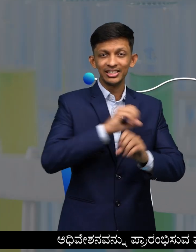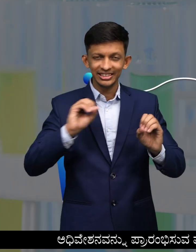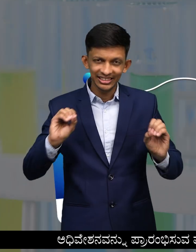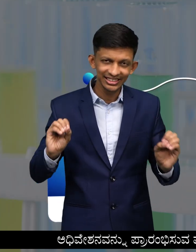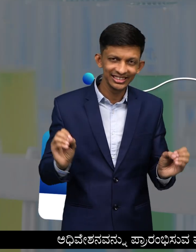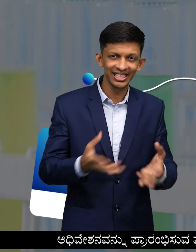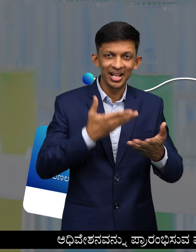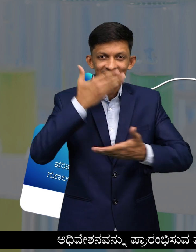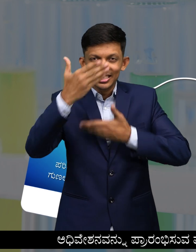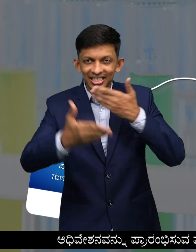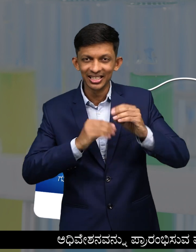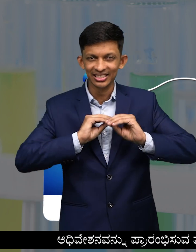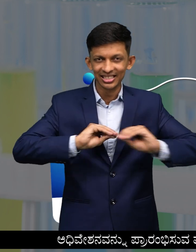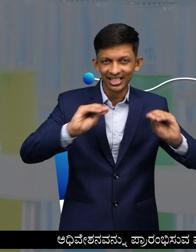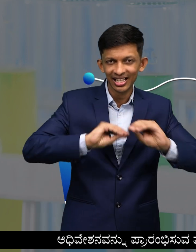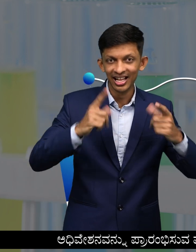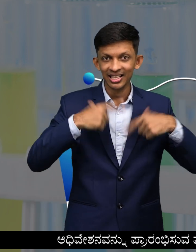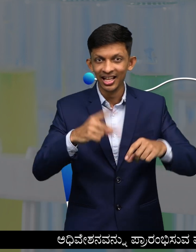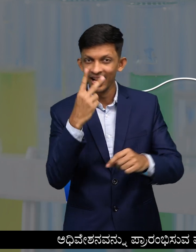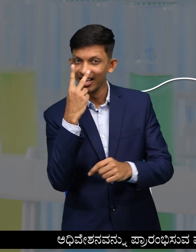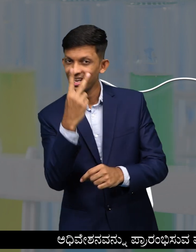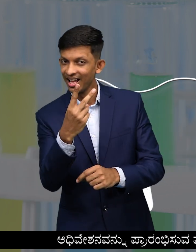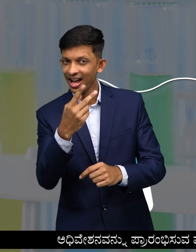ಅಧಿವೇಶನವನ್ನು ಪ್ರಾರಂಭಿಸುವ ಮೊದಲು ಈ ಪರಿಕಲ್ಪನೆಯ ನಕ್ಷೆಯನ್ನು ನೋಡೋಣ.